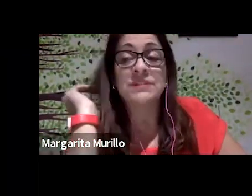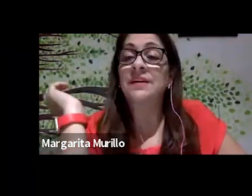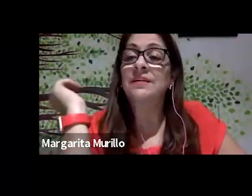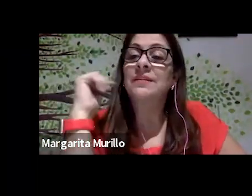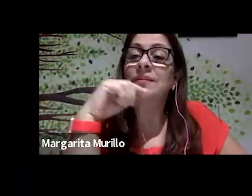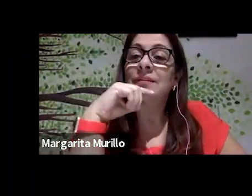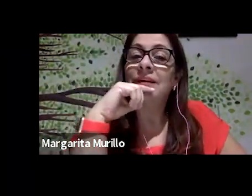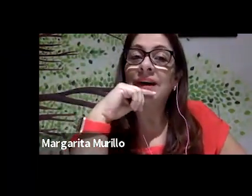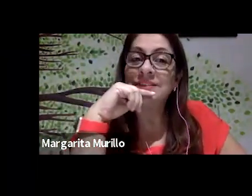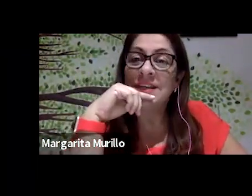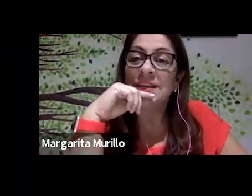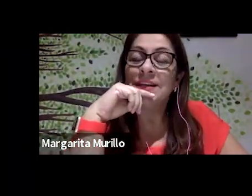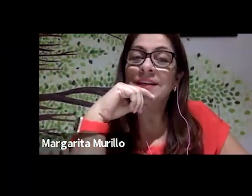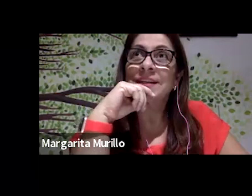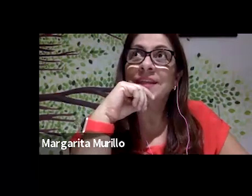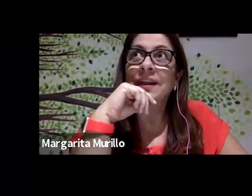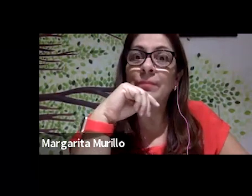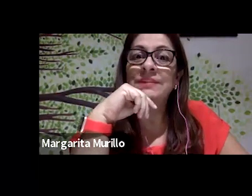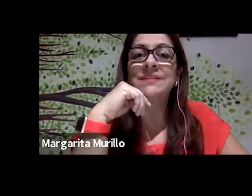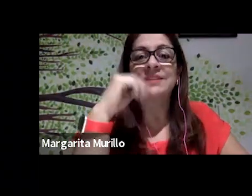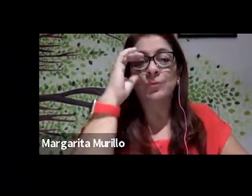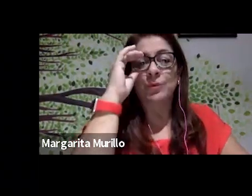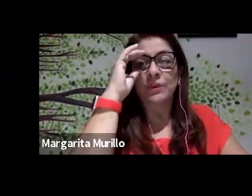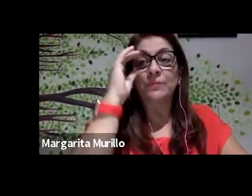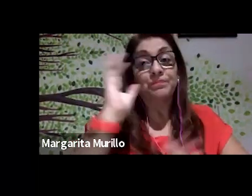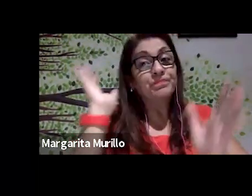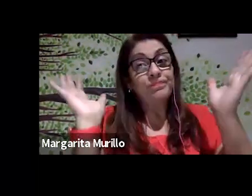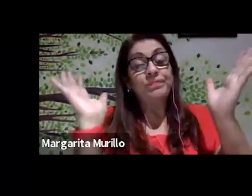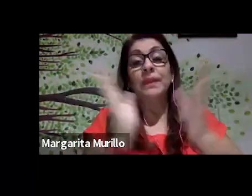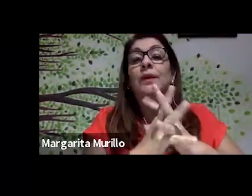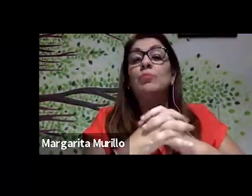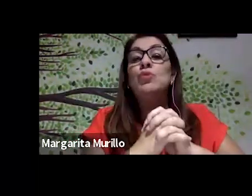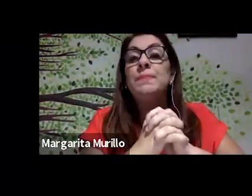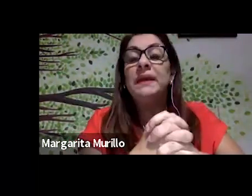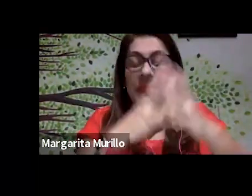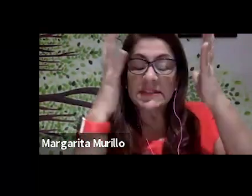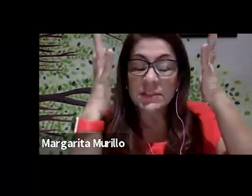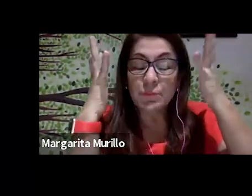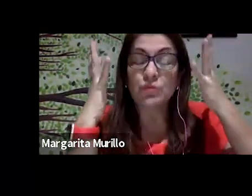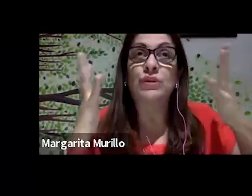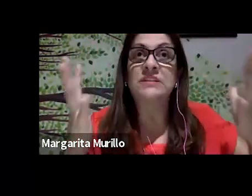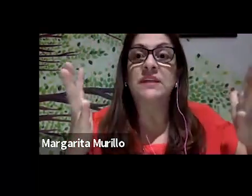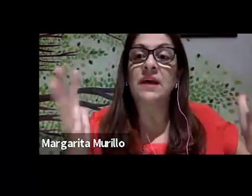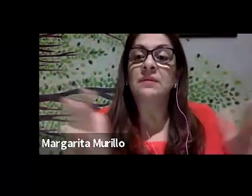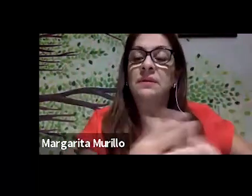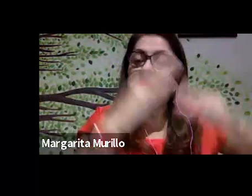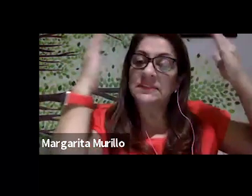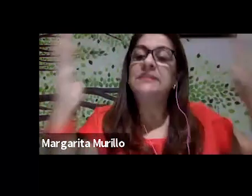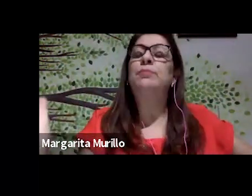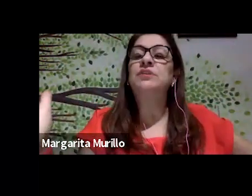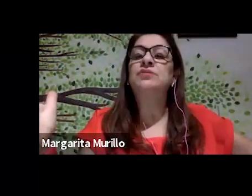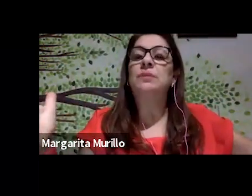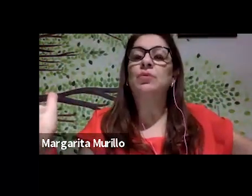tu respuesta Así te alarmantes esto pero bueno Muy bien gracias por su honestidad